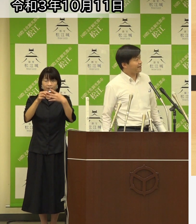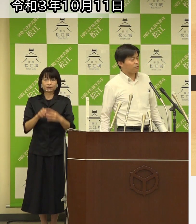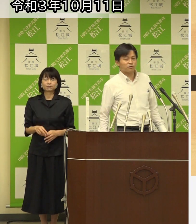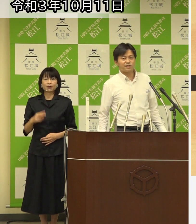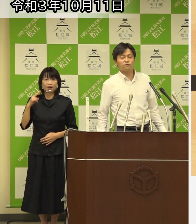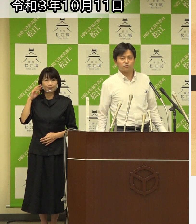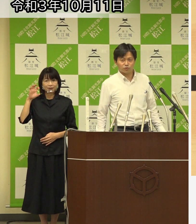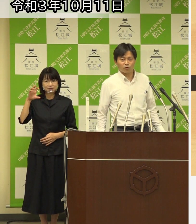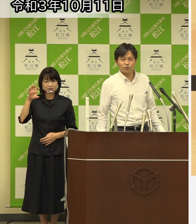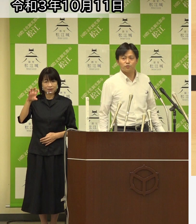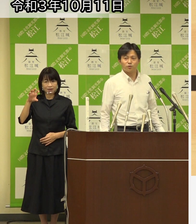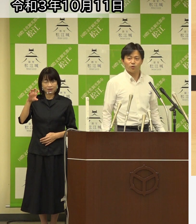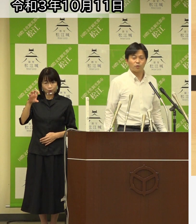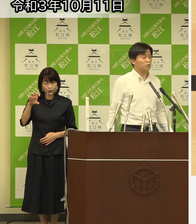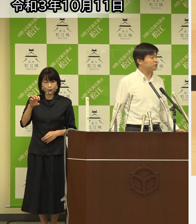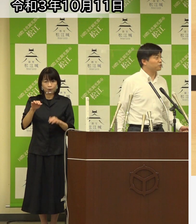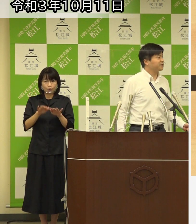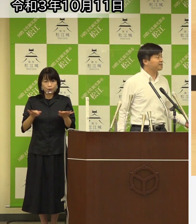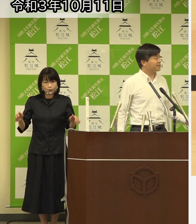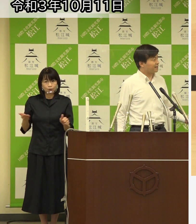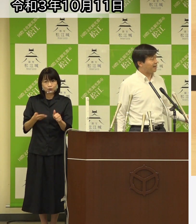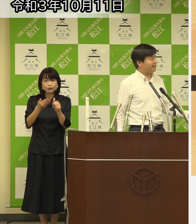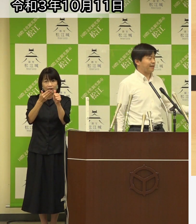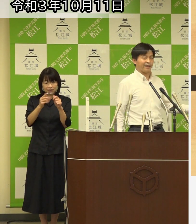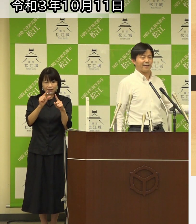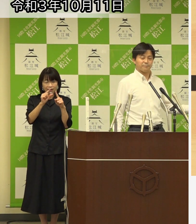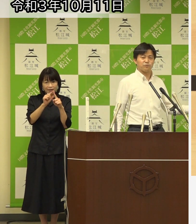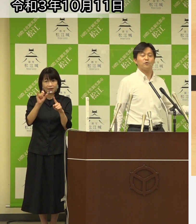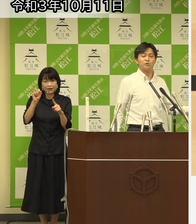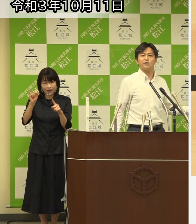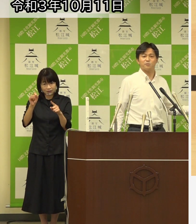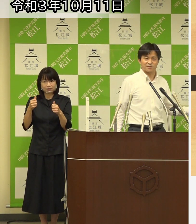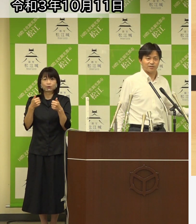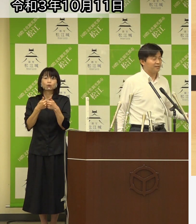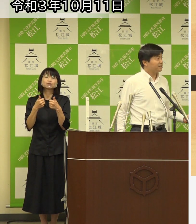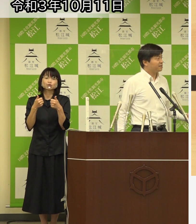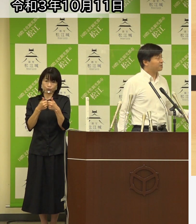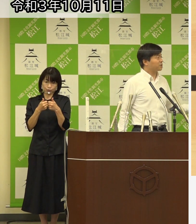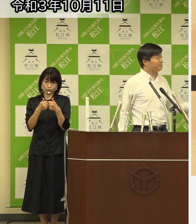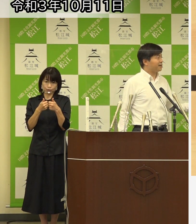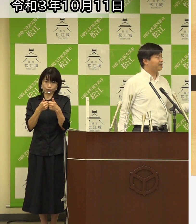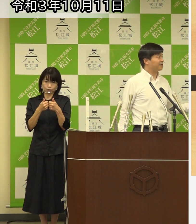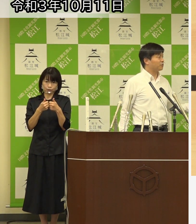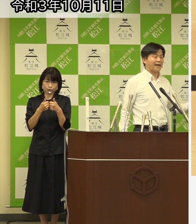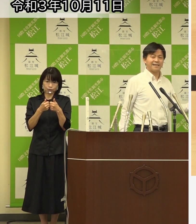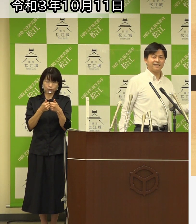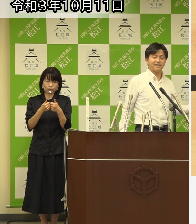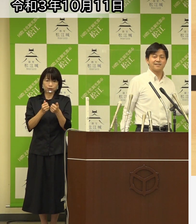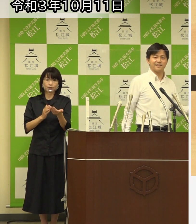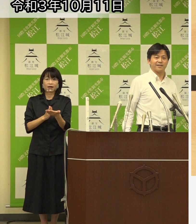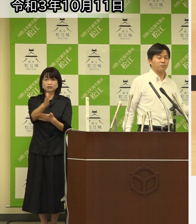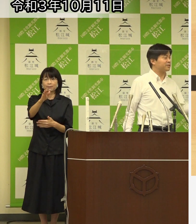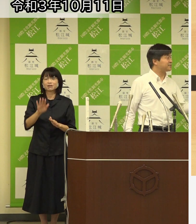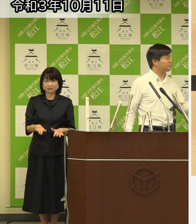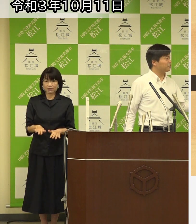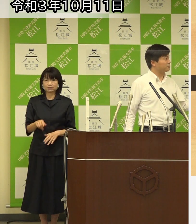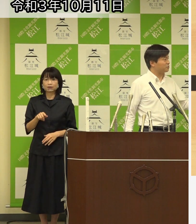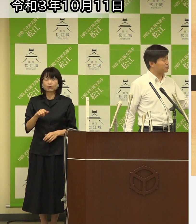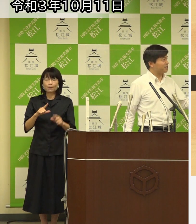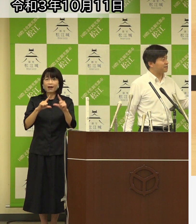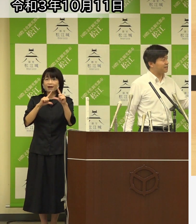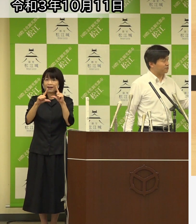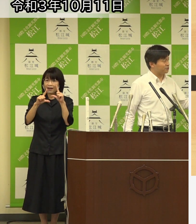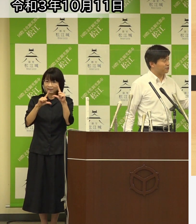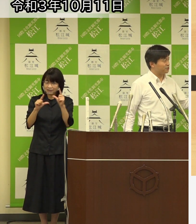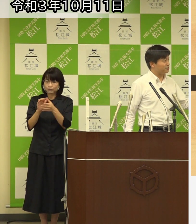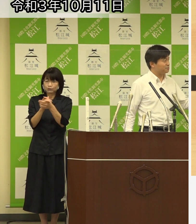て AI コンシェルジュというのを今年の4月から運用しております。でこれは LINE にですね友達登録